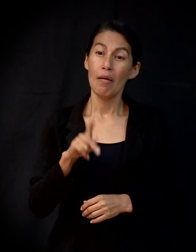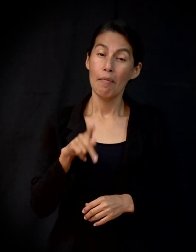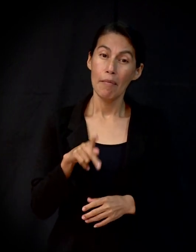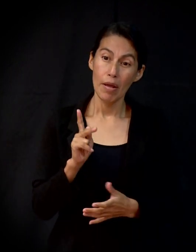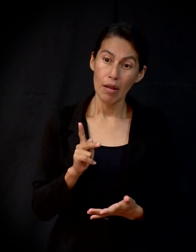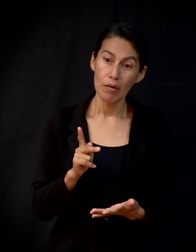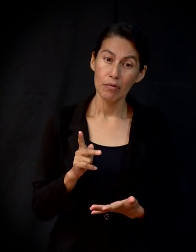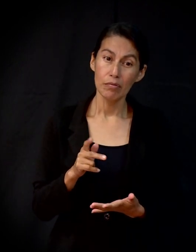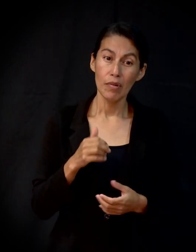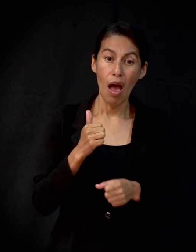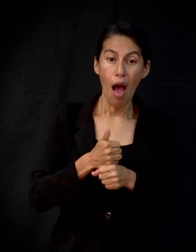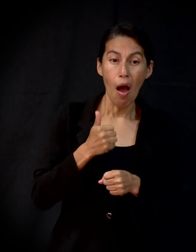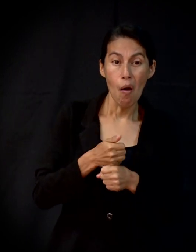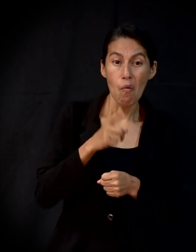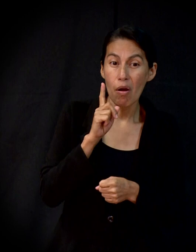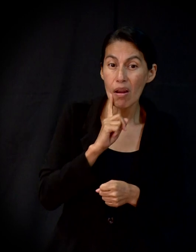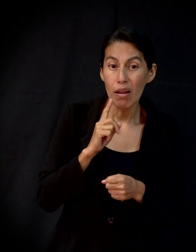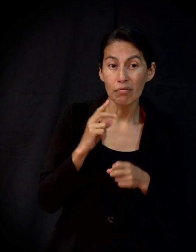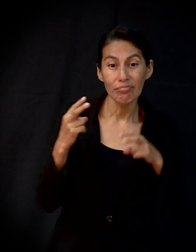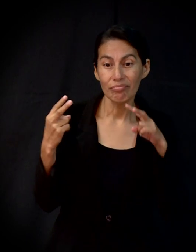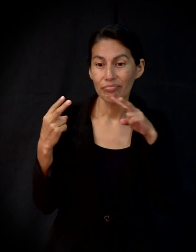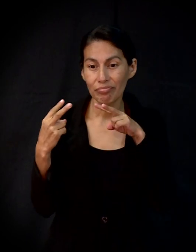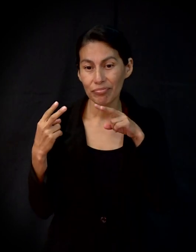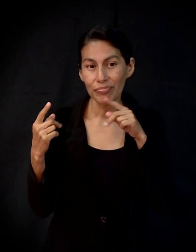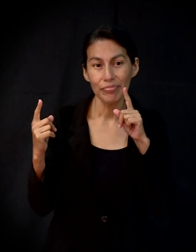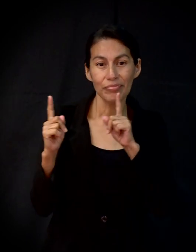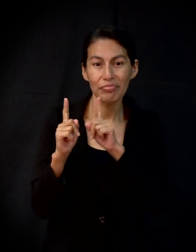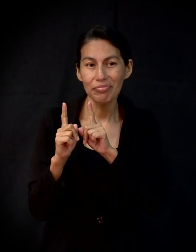todo, ya no podía ver a mi abuela como se